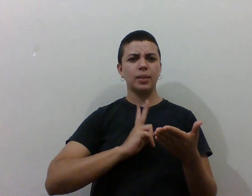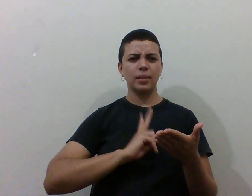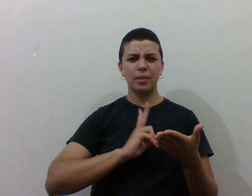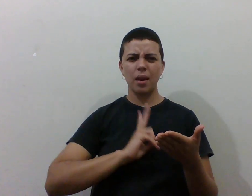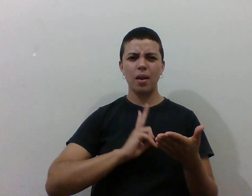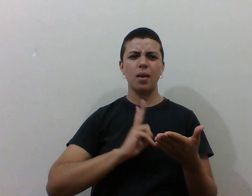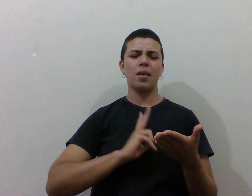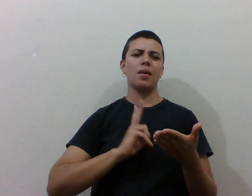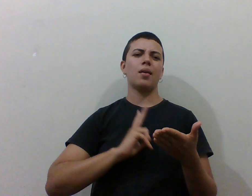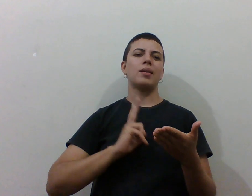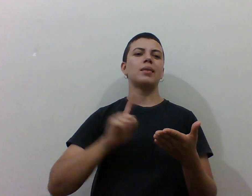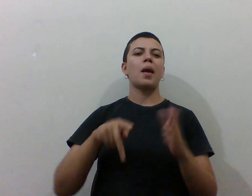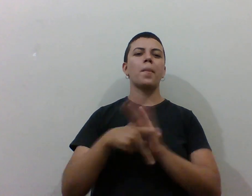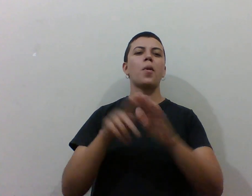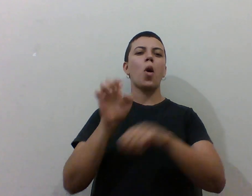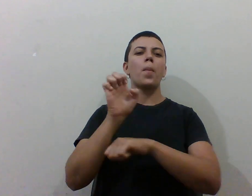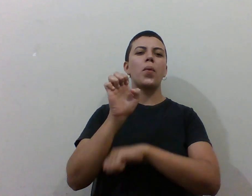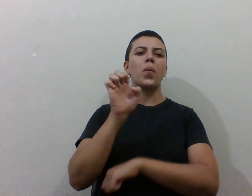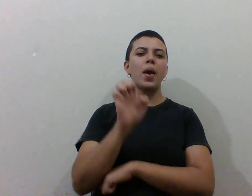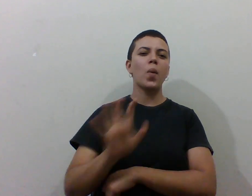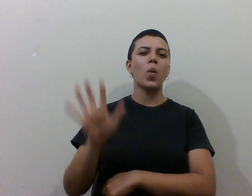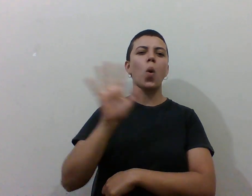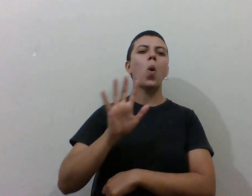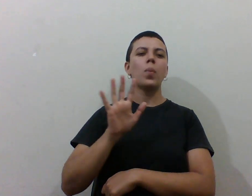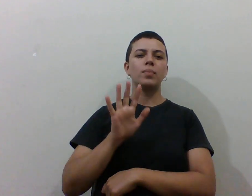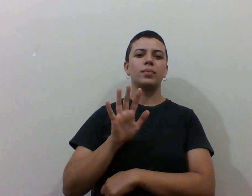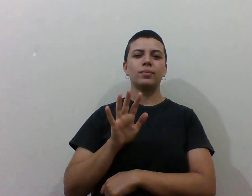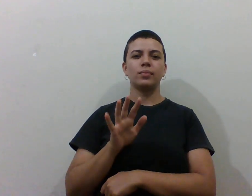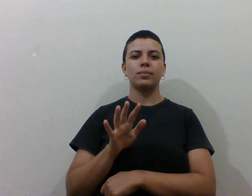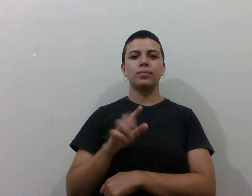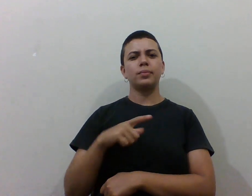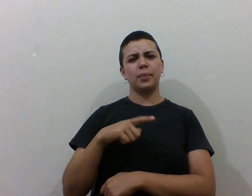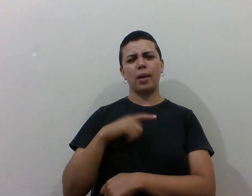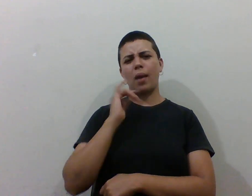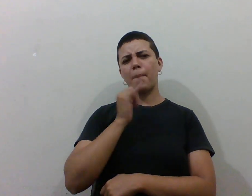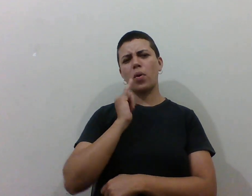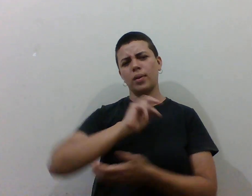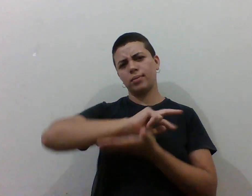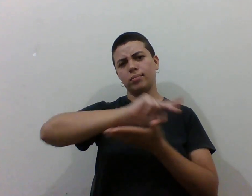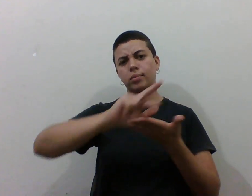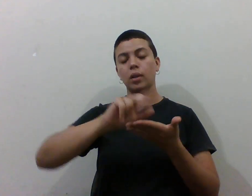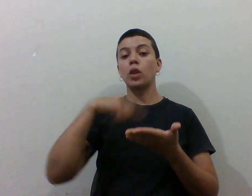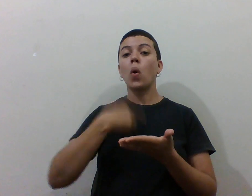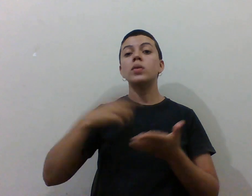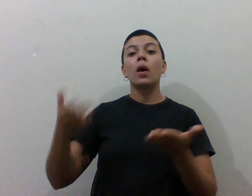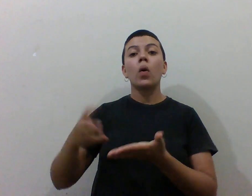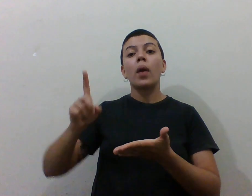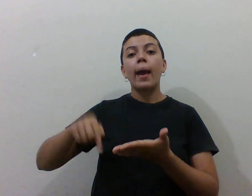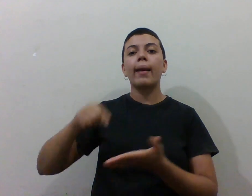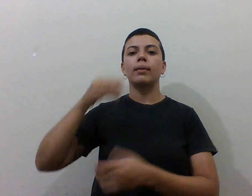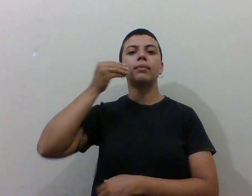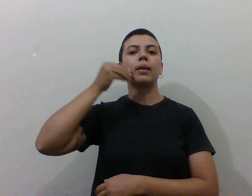europeia e propor uma abordagem diversa que vai além nós estamos ali numa tentativa de decolonizar o pensamento